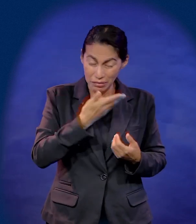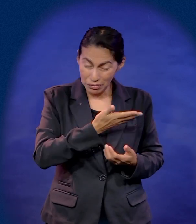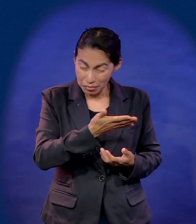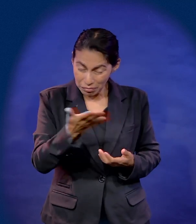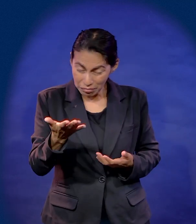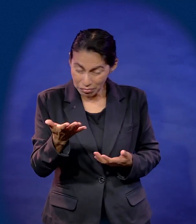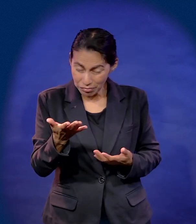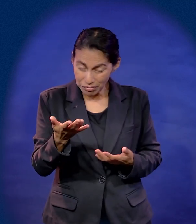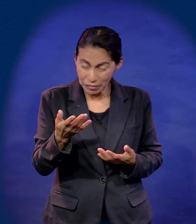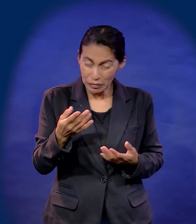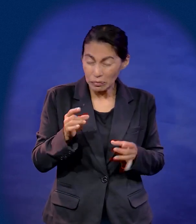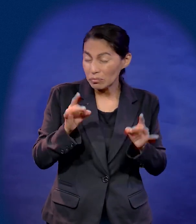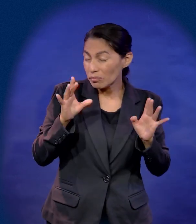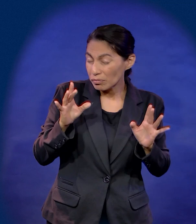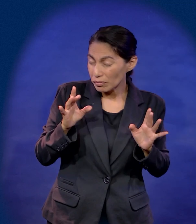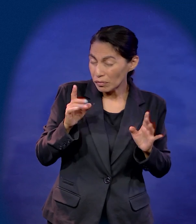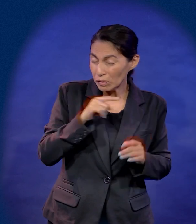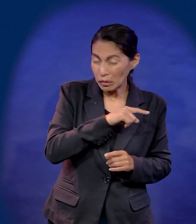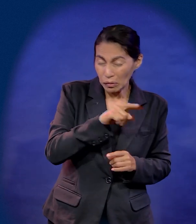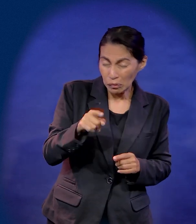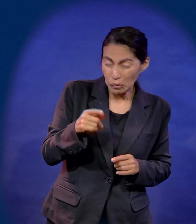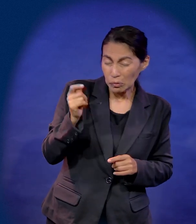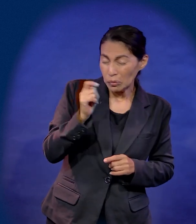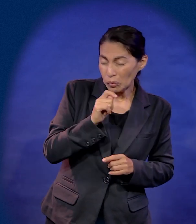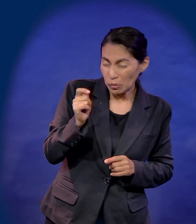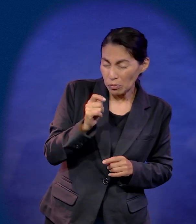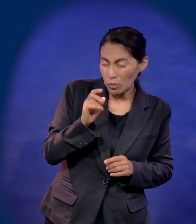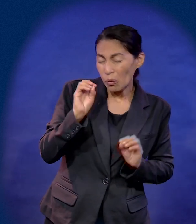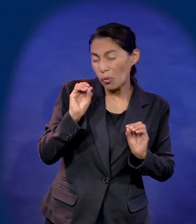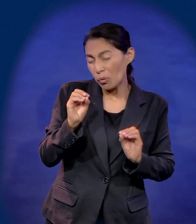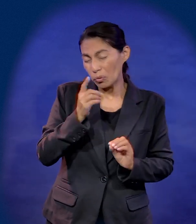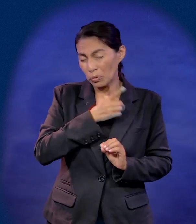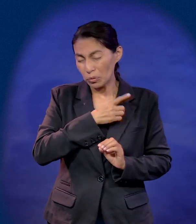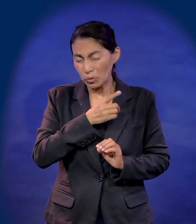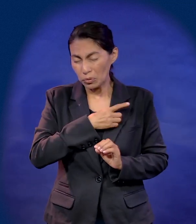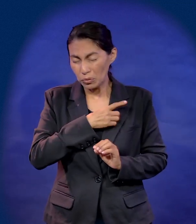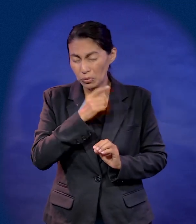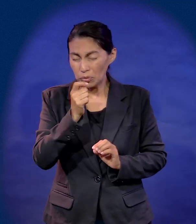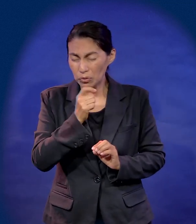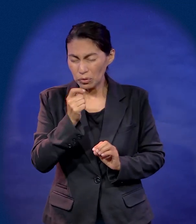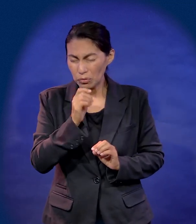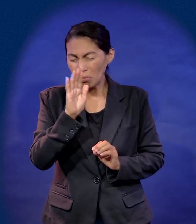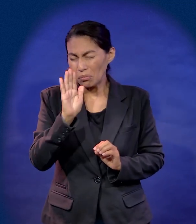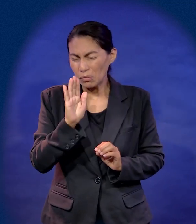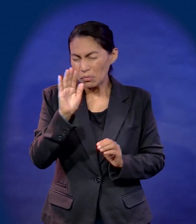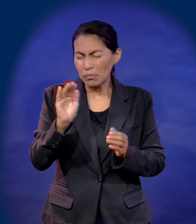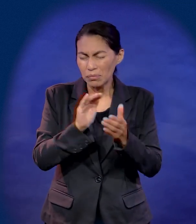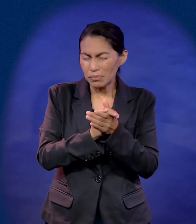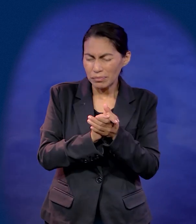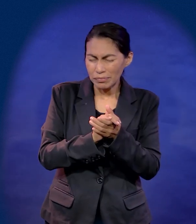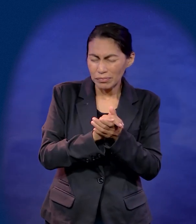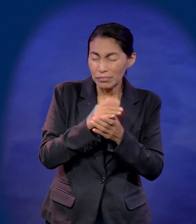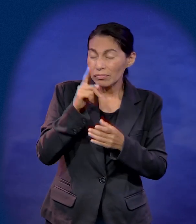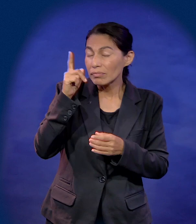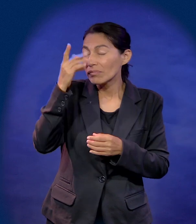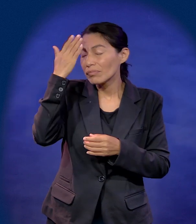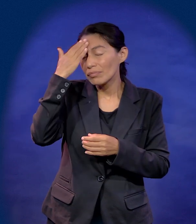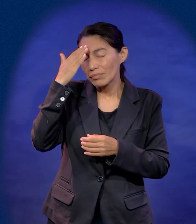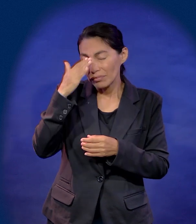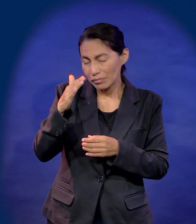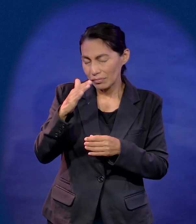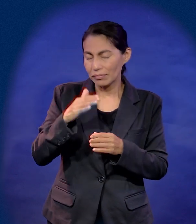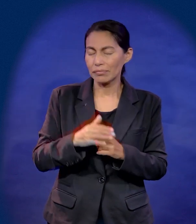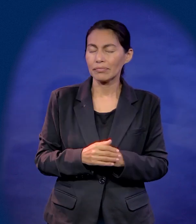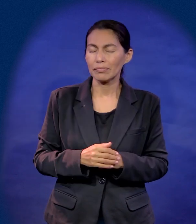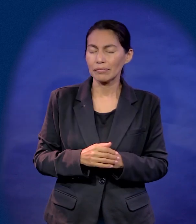viven, sabes qué están pasando, sabes si están noviando o están solos, sabes si están teniendo un noviazgo